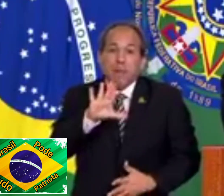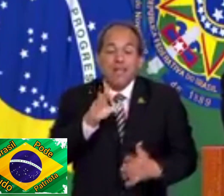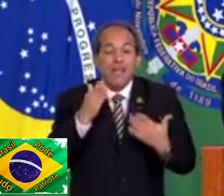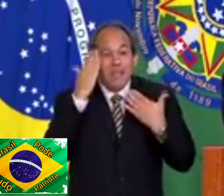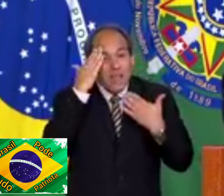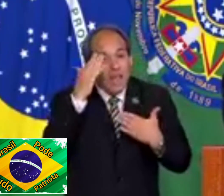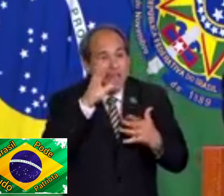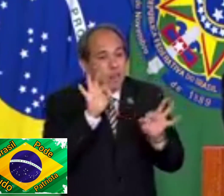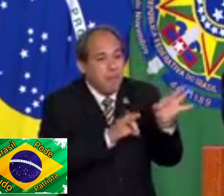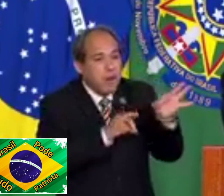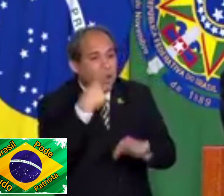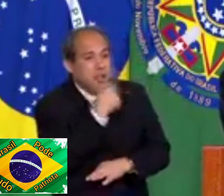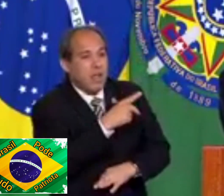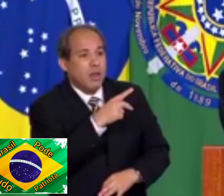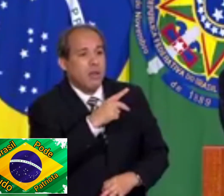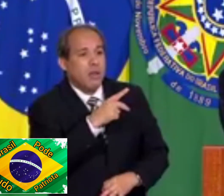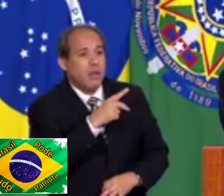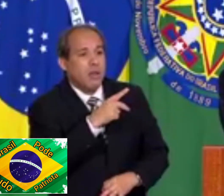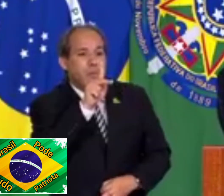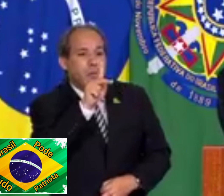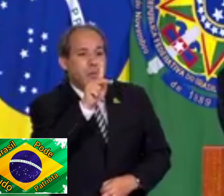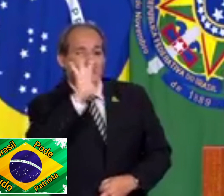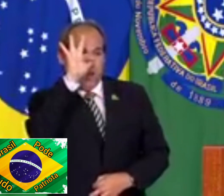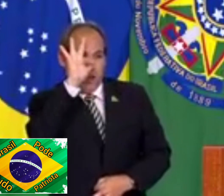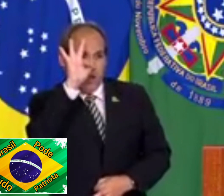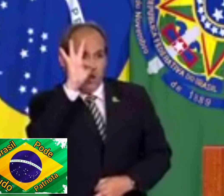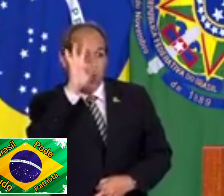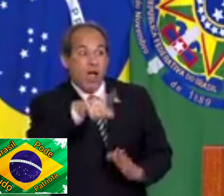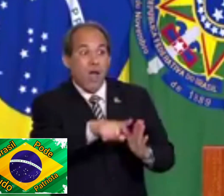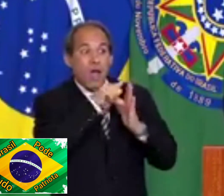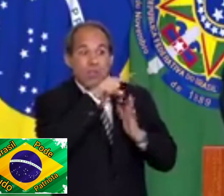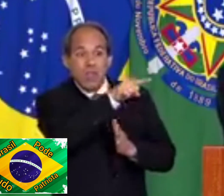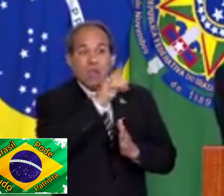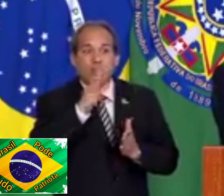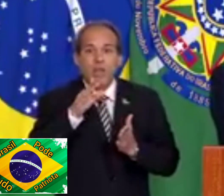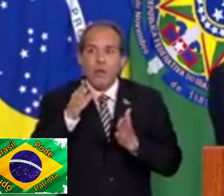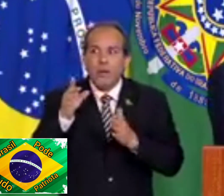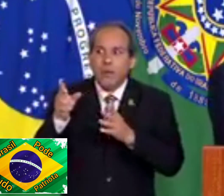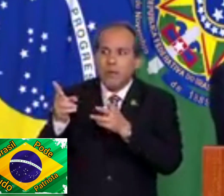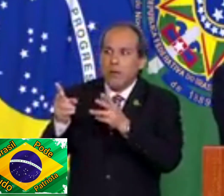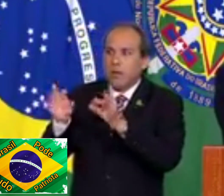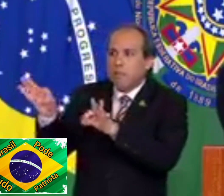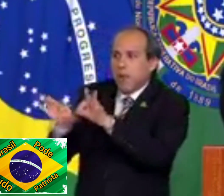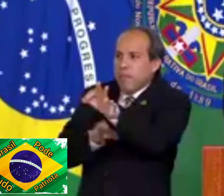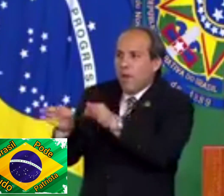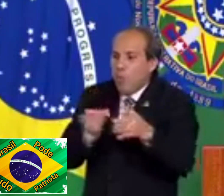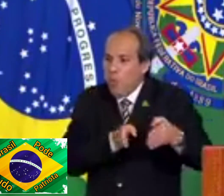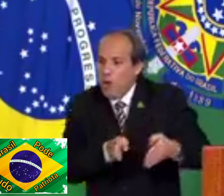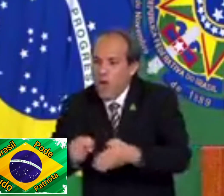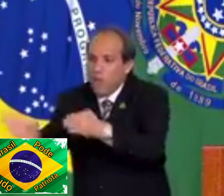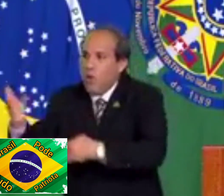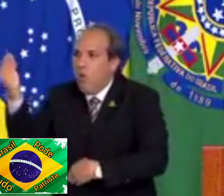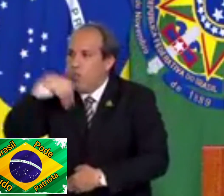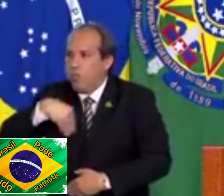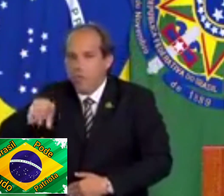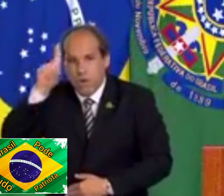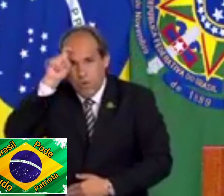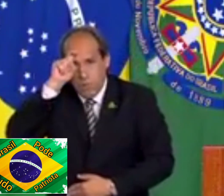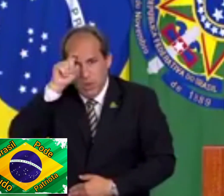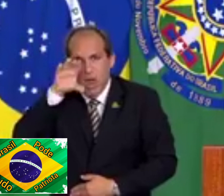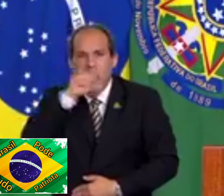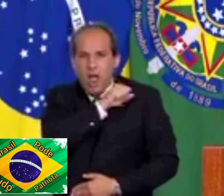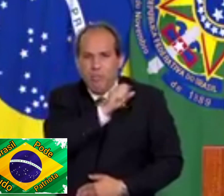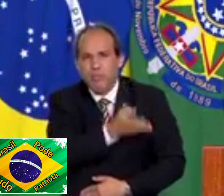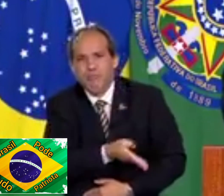Federal, eles tinham traçado uma rota ao hospital mais próximo.